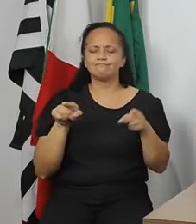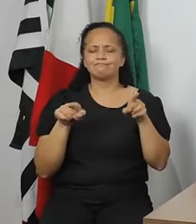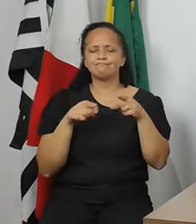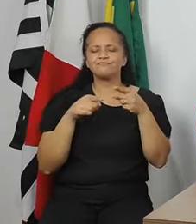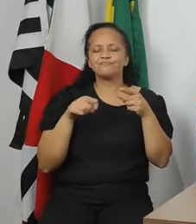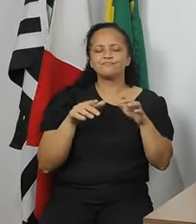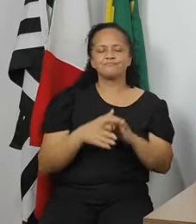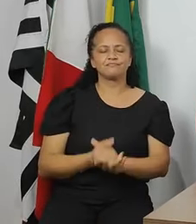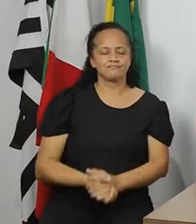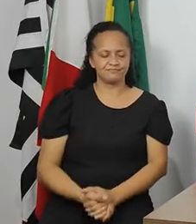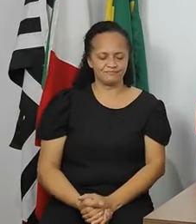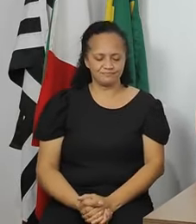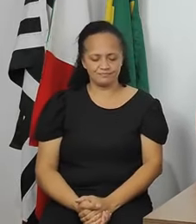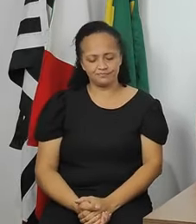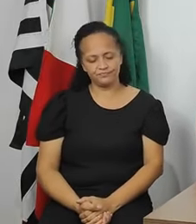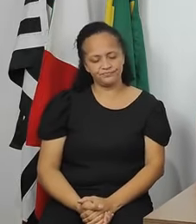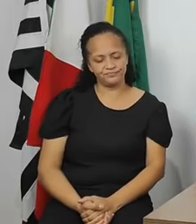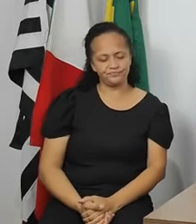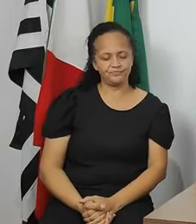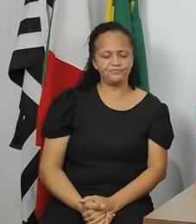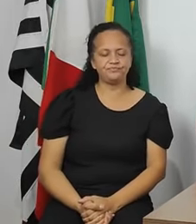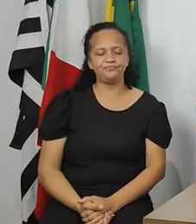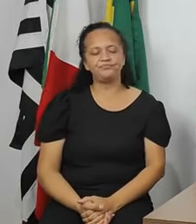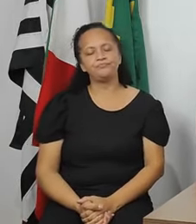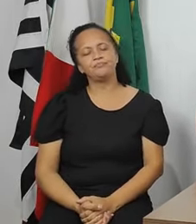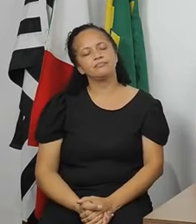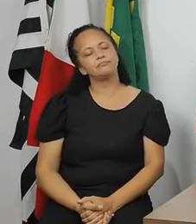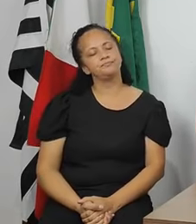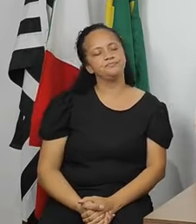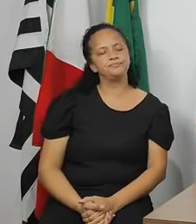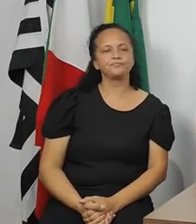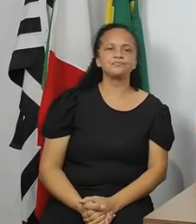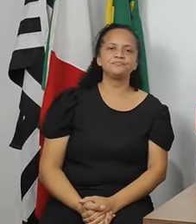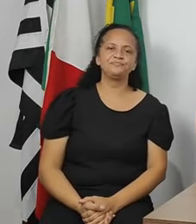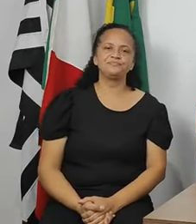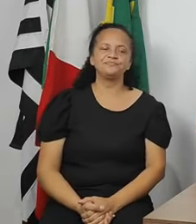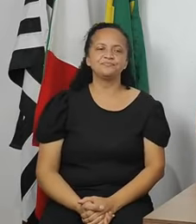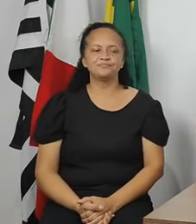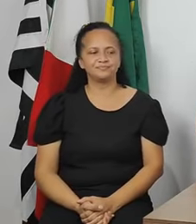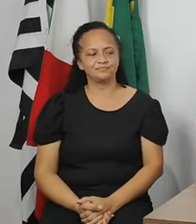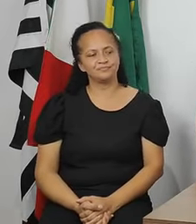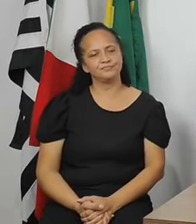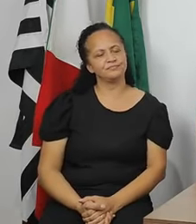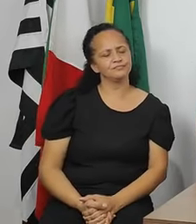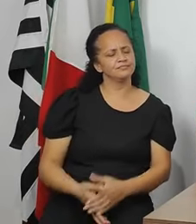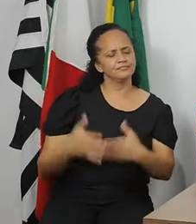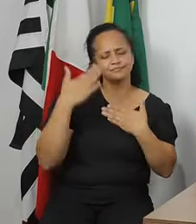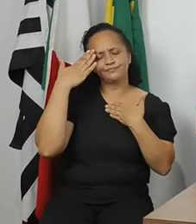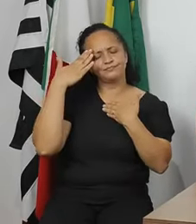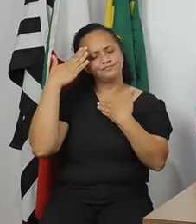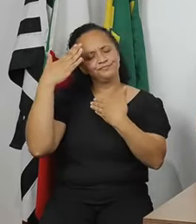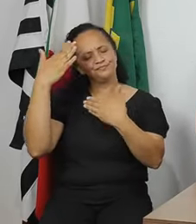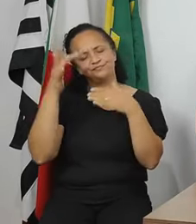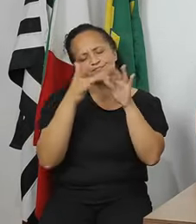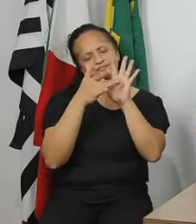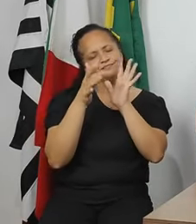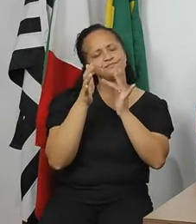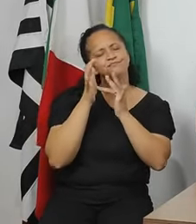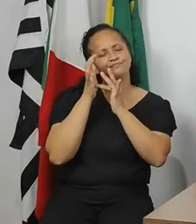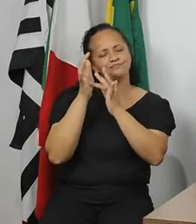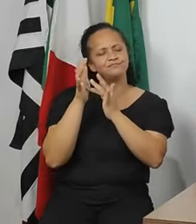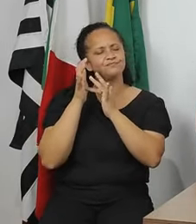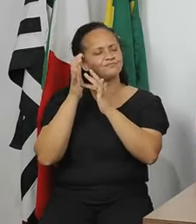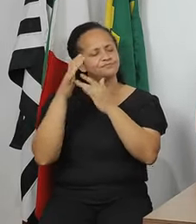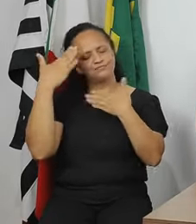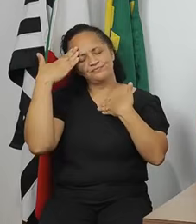conosco aí na sua casa, amém? Glórias a Teu nome, Jesus. Obrigado pelo Teu amor, Jesus. Obrigado